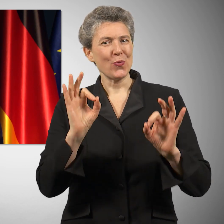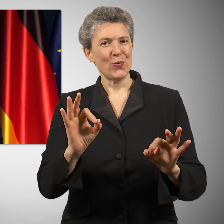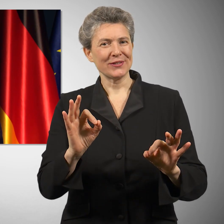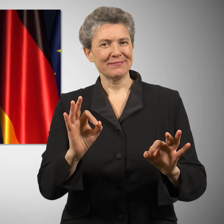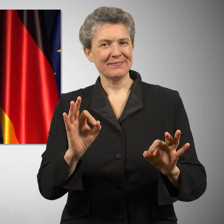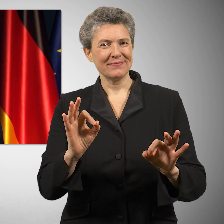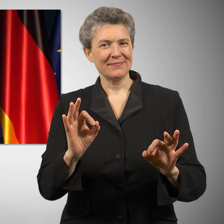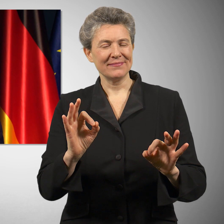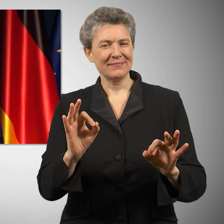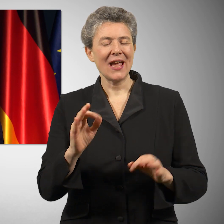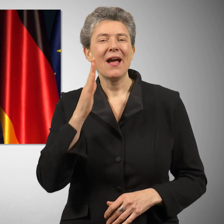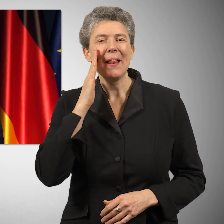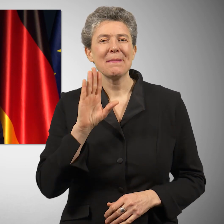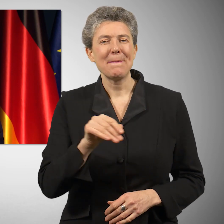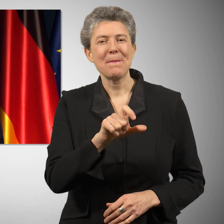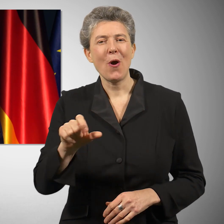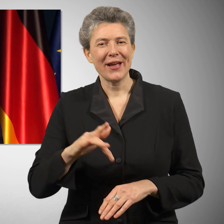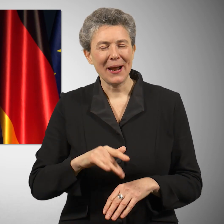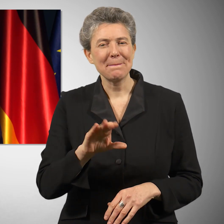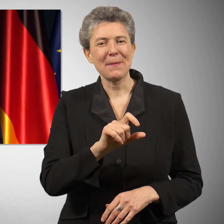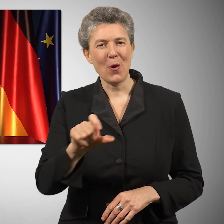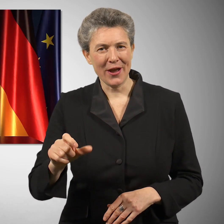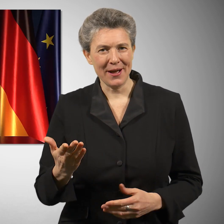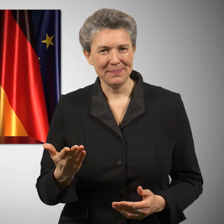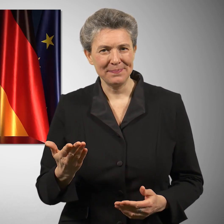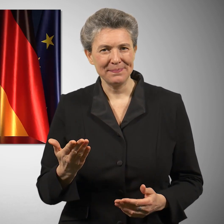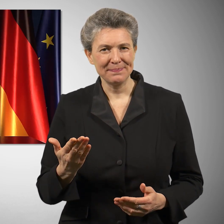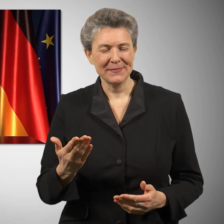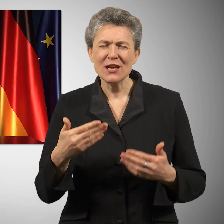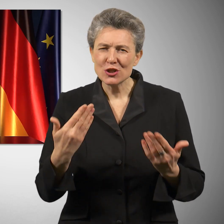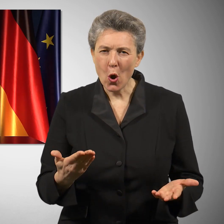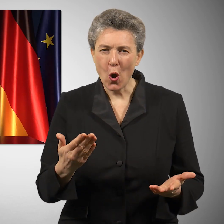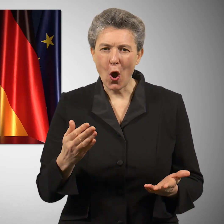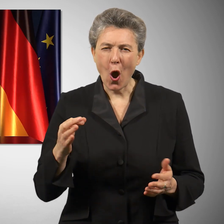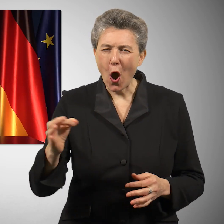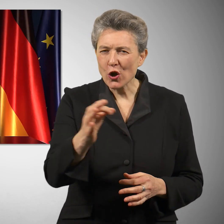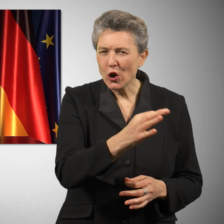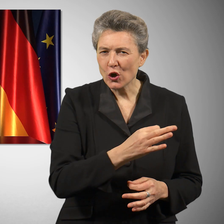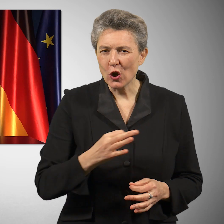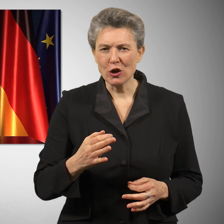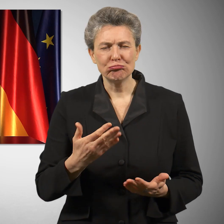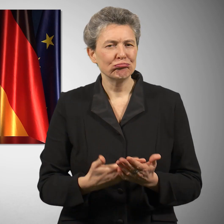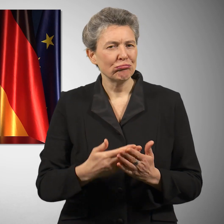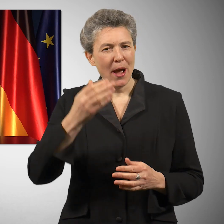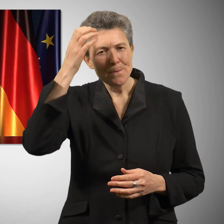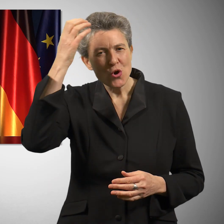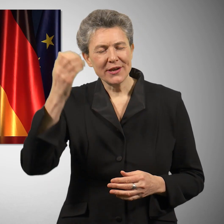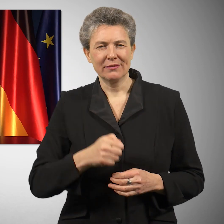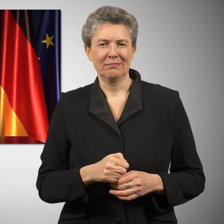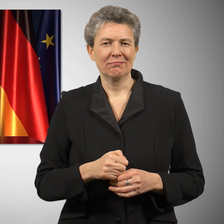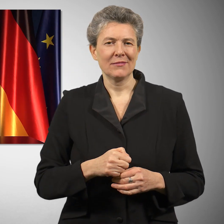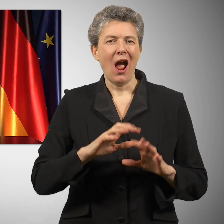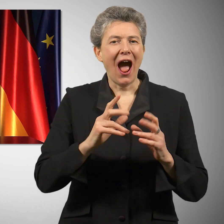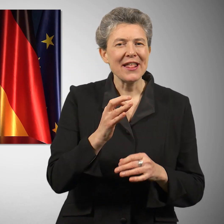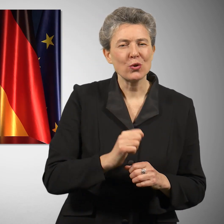Arbeit dafür, dass unser Land eine gute Zukunft hat. Liebe Mitbürgerinnen und Mitbürger, Orte wie München und